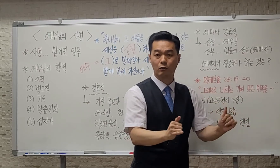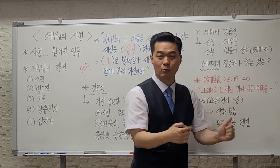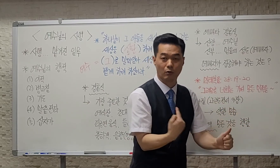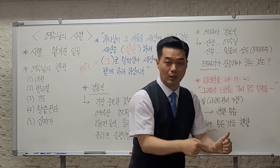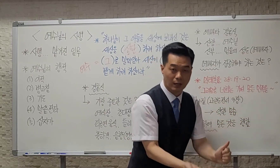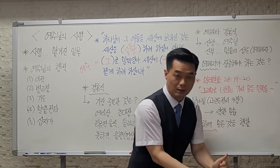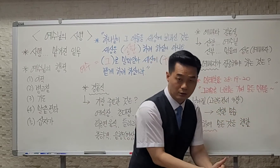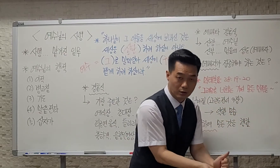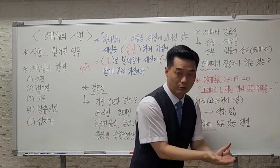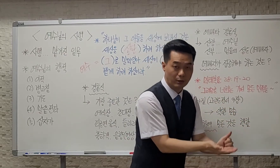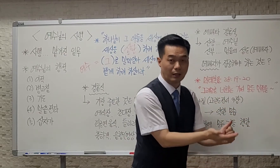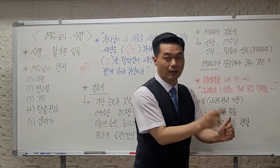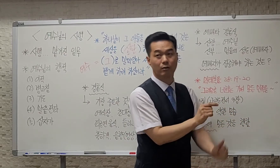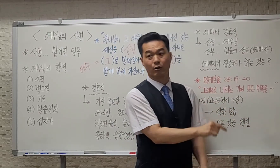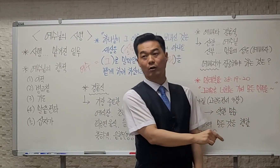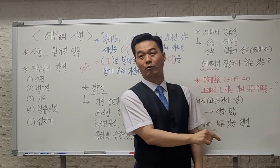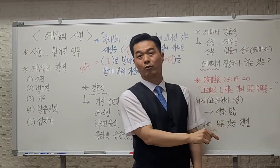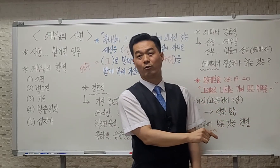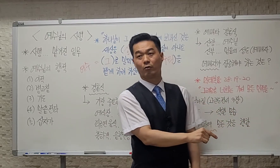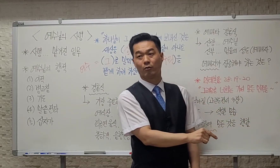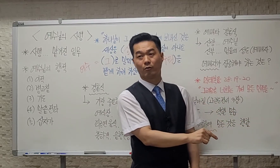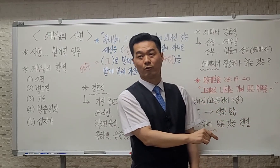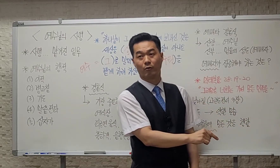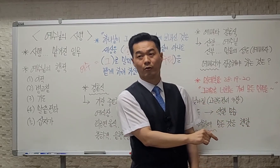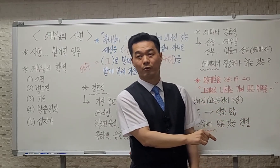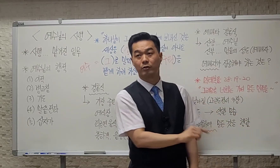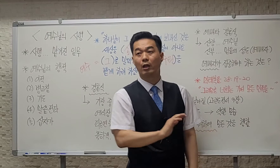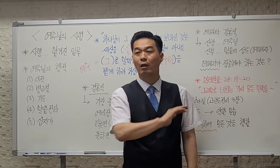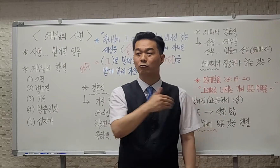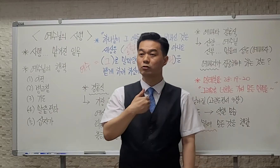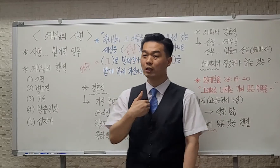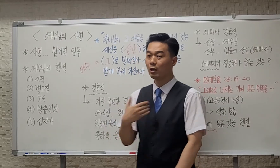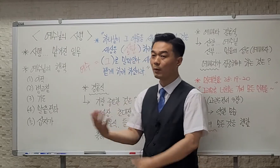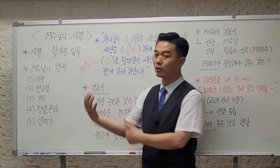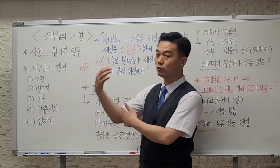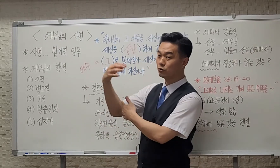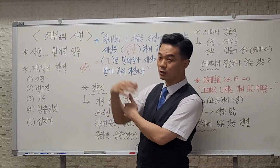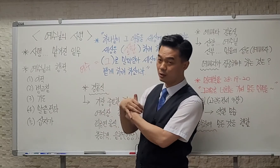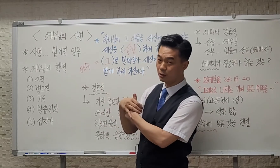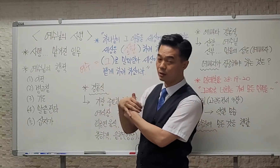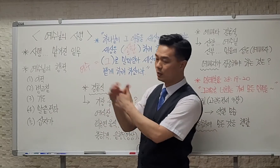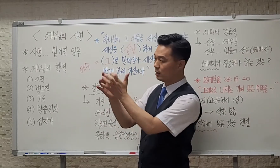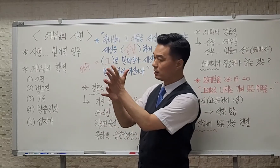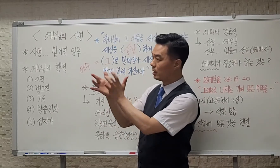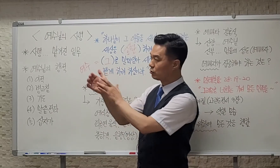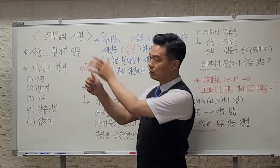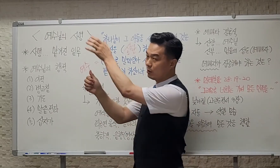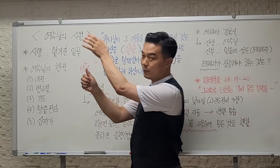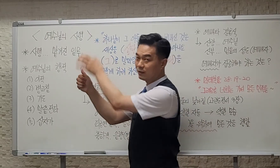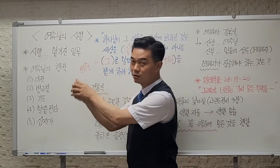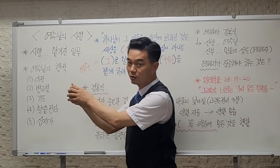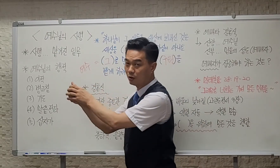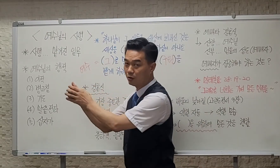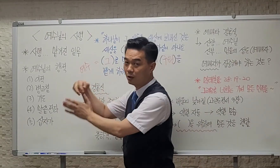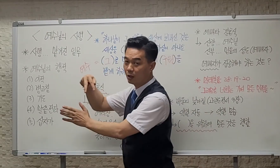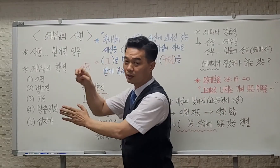백성으로 가르쳐 키워내라 하는 거예요. 그게 우리에게 맡겨주신 예수님이 받으셨던